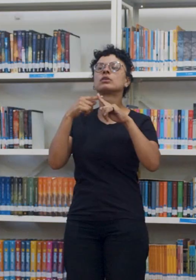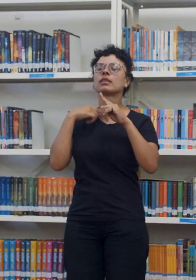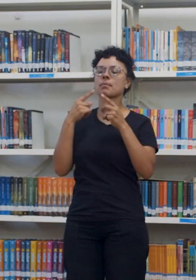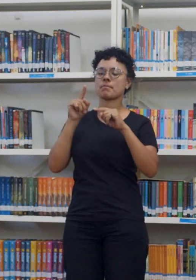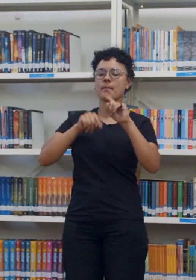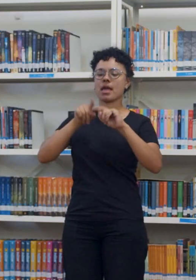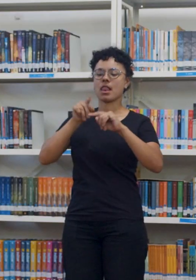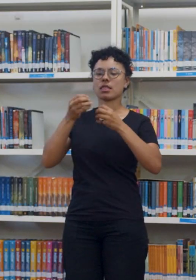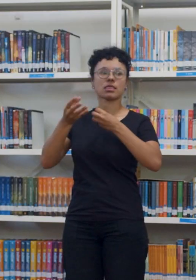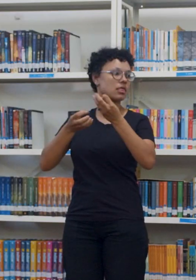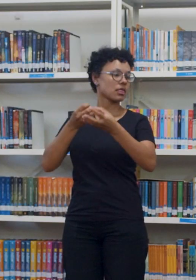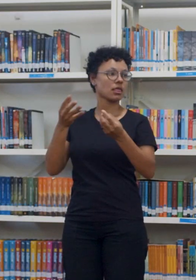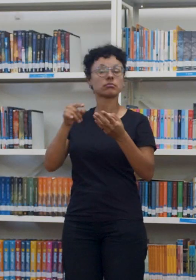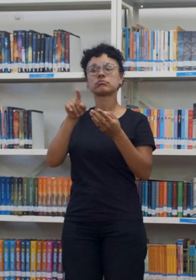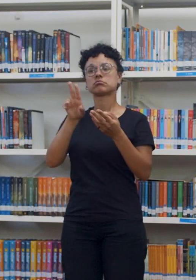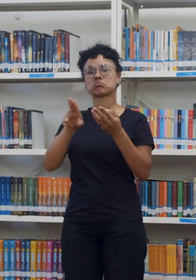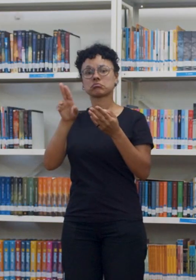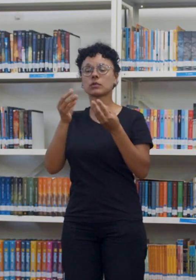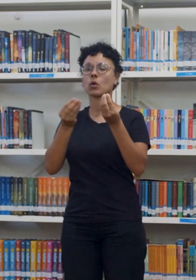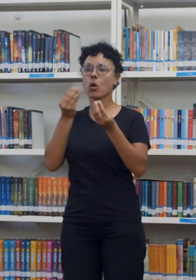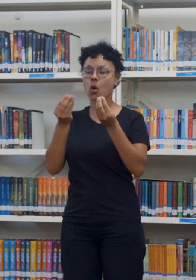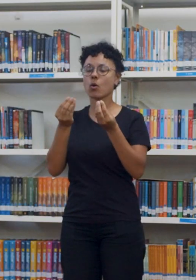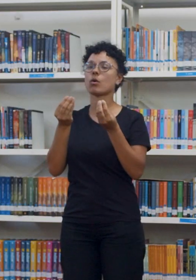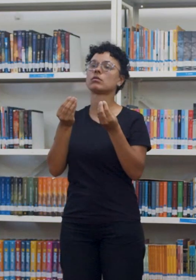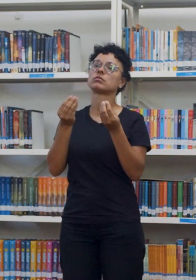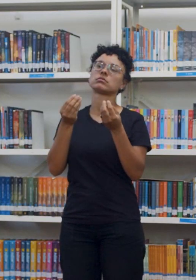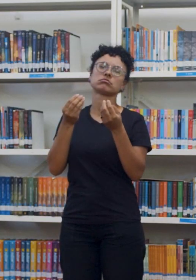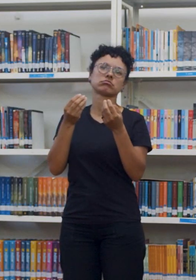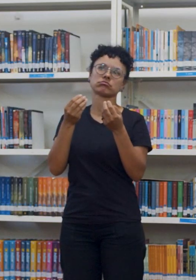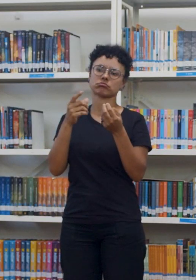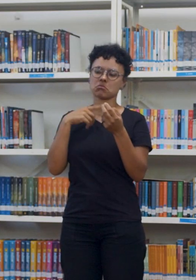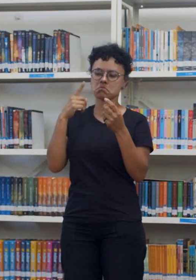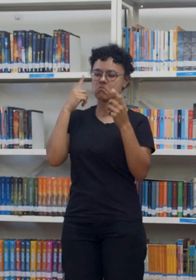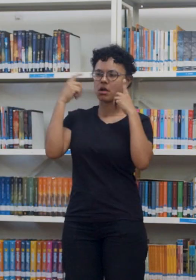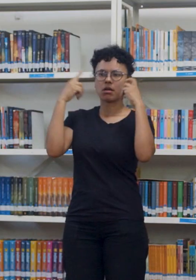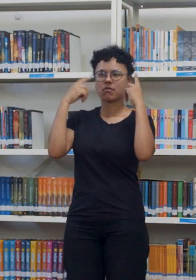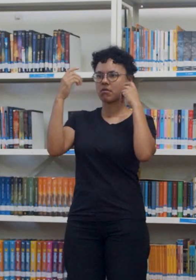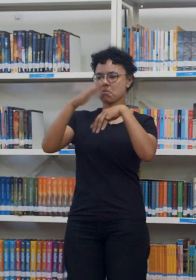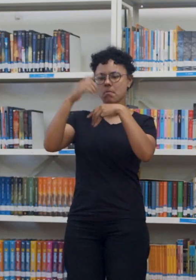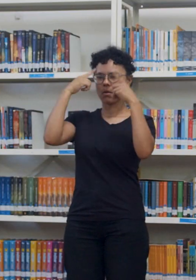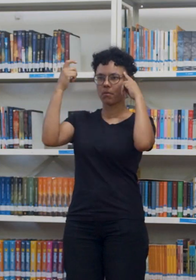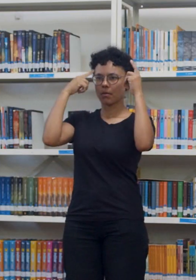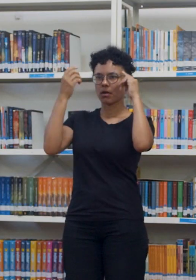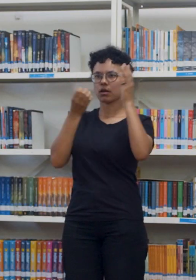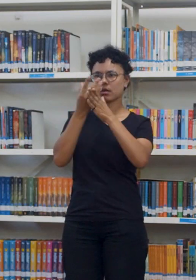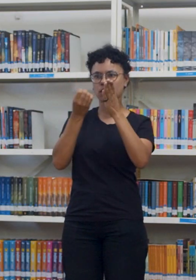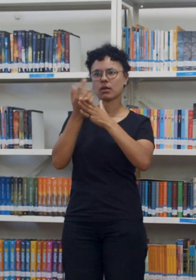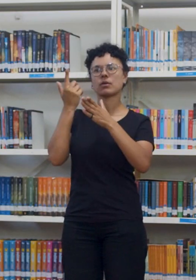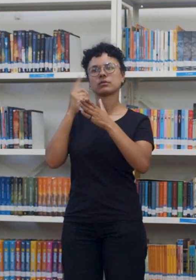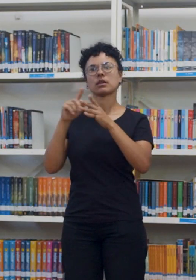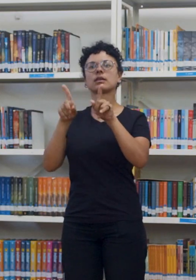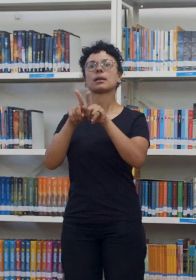diversos materiais. Esses materiais ficam por conta da criatividade de vocês. E vocês